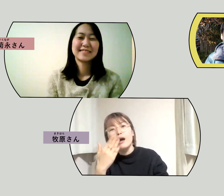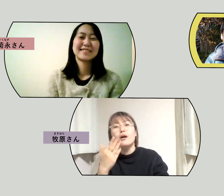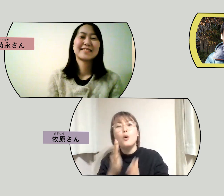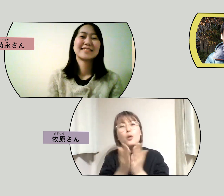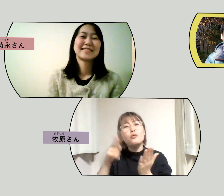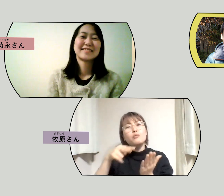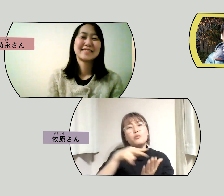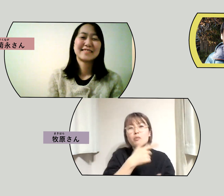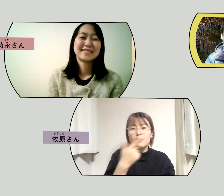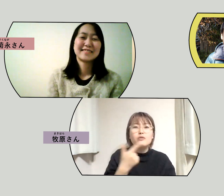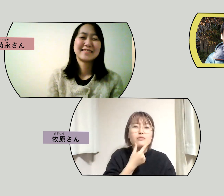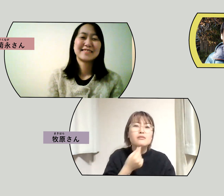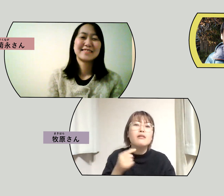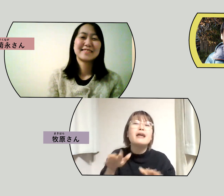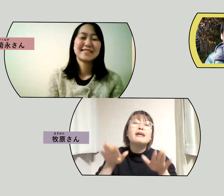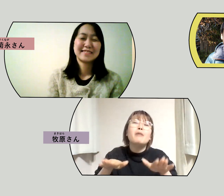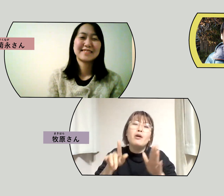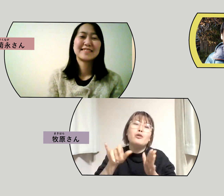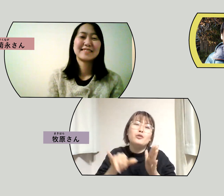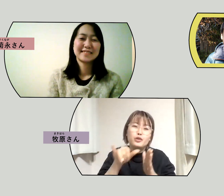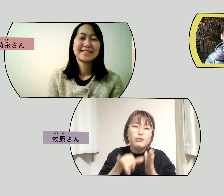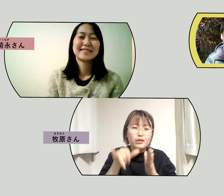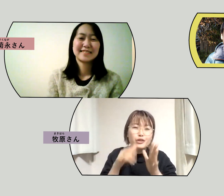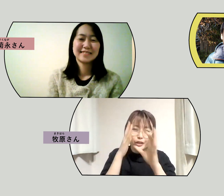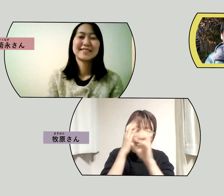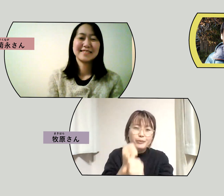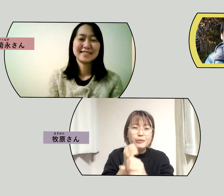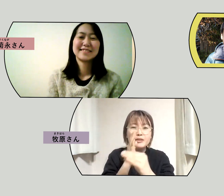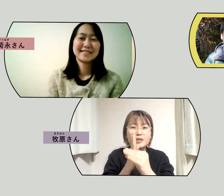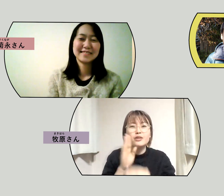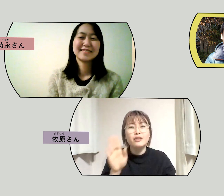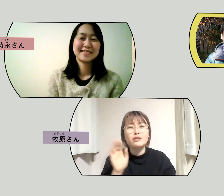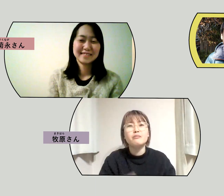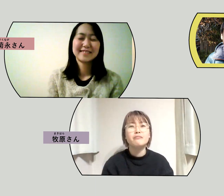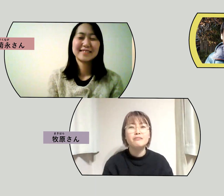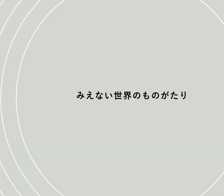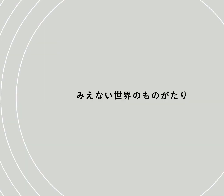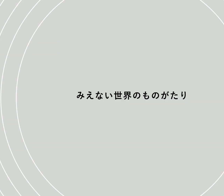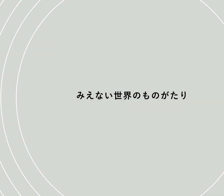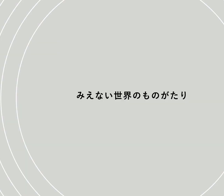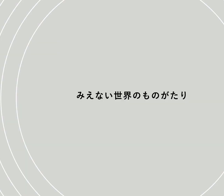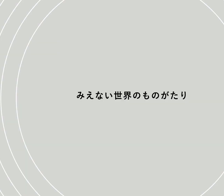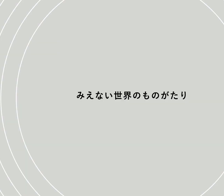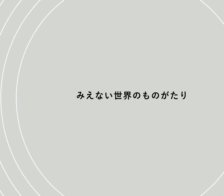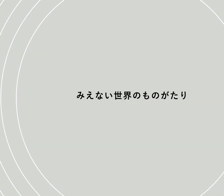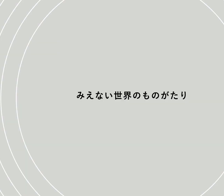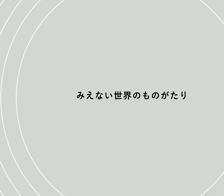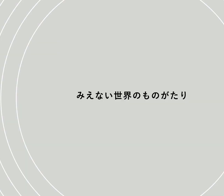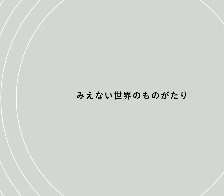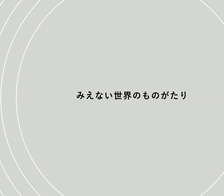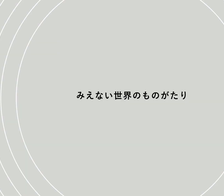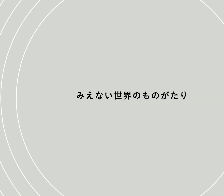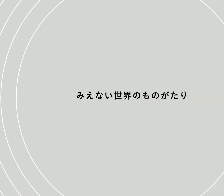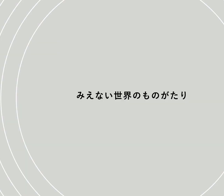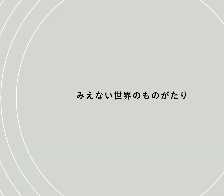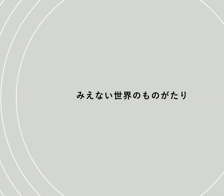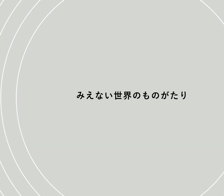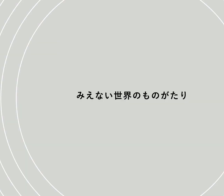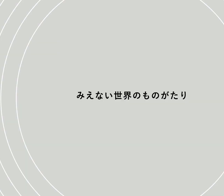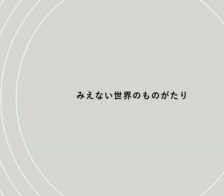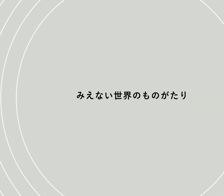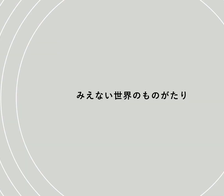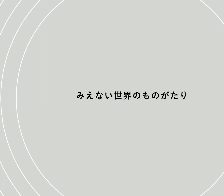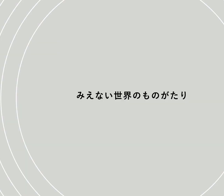成り立ちや人間の本質について知れるから本を読むのも好きですが今はYouTubeにはまっています